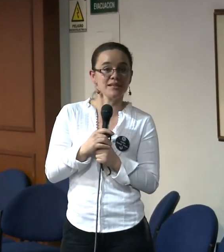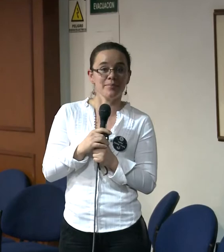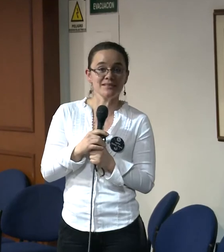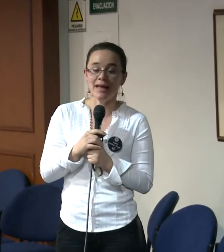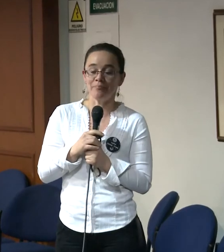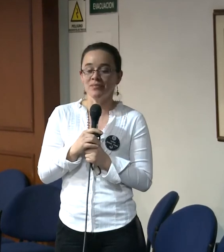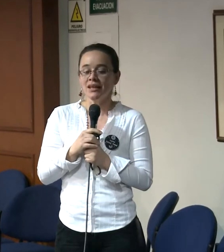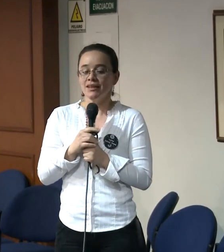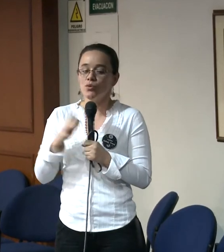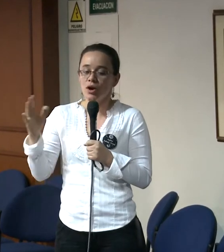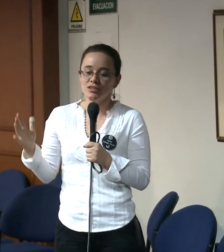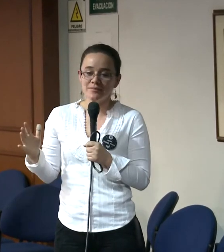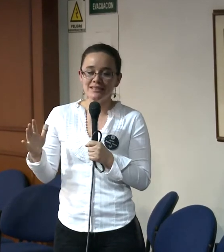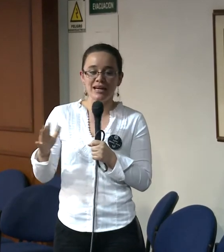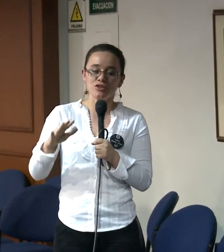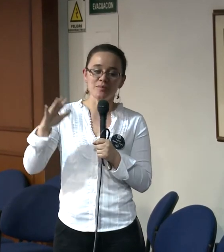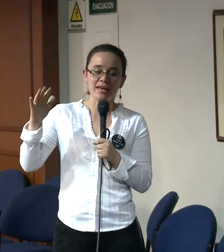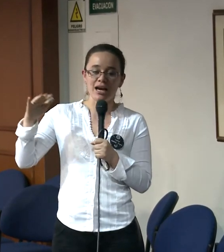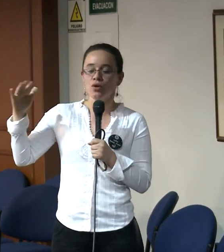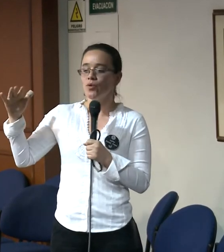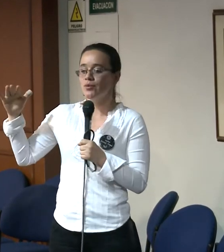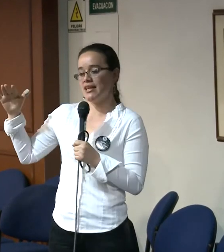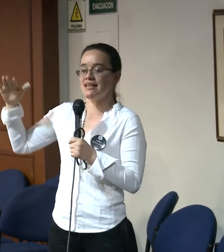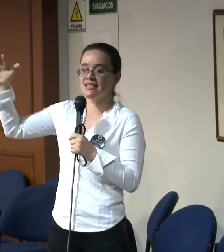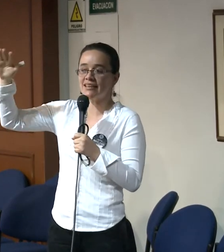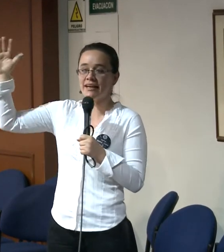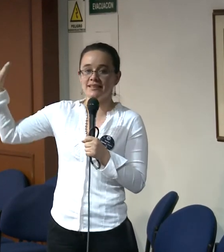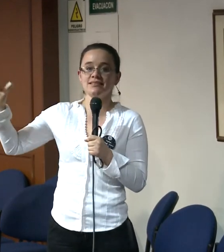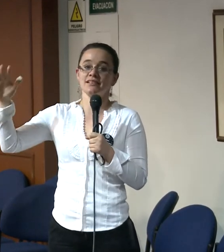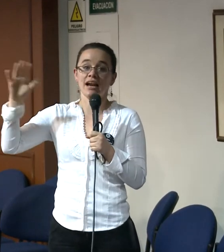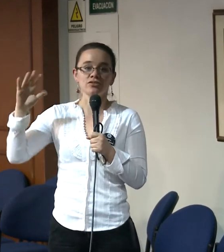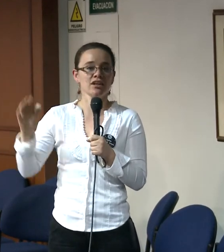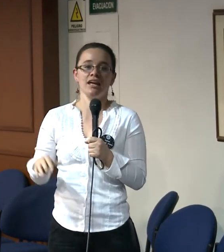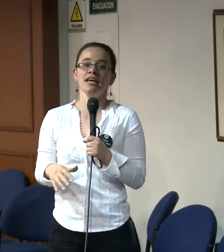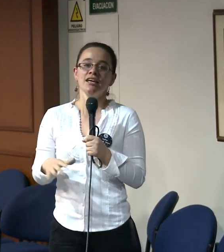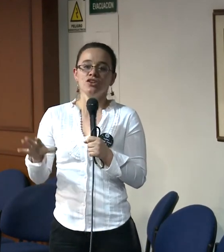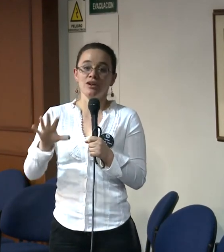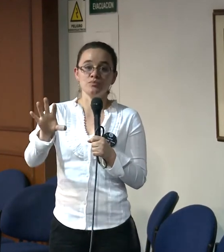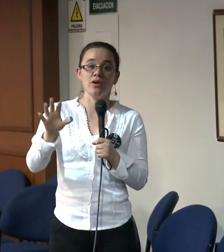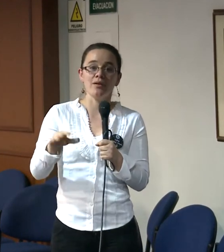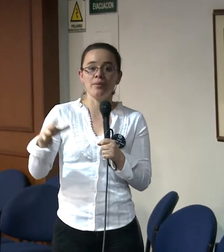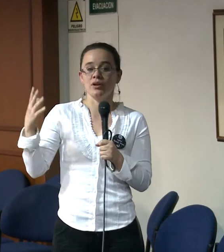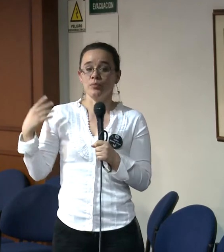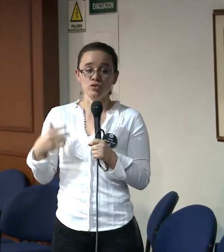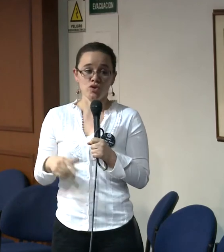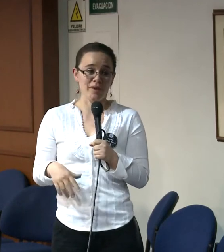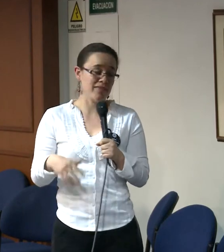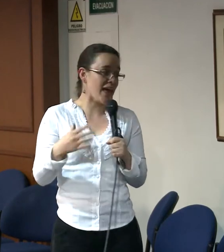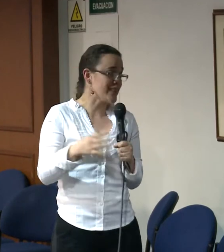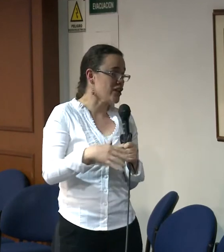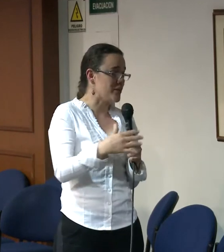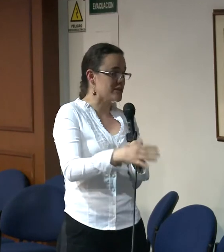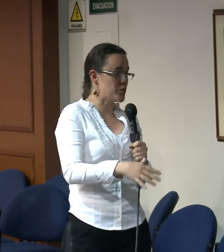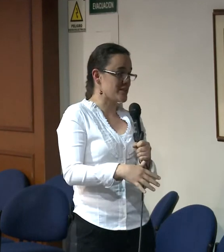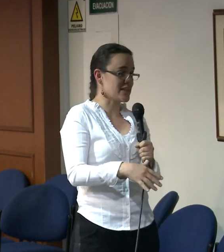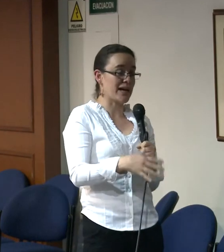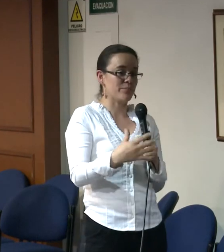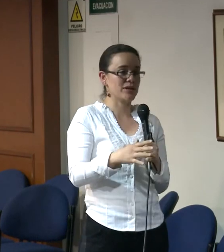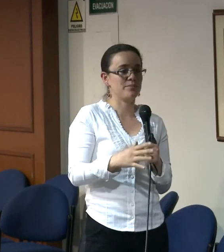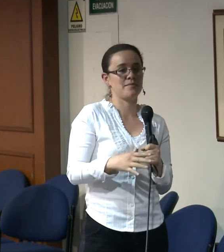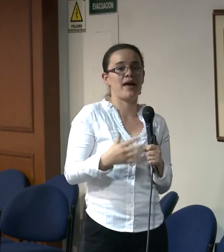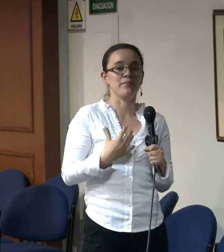personas. De una u otra manera los veían como por allá, estrés raro, que no les puedo hablar porque no me entienden, no me les